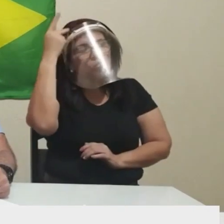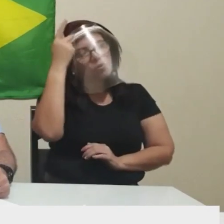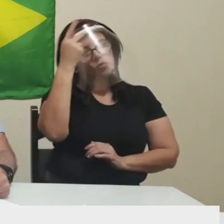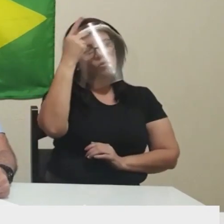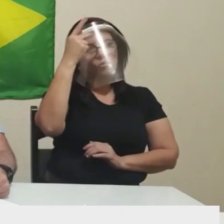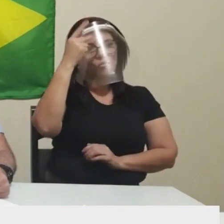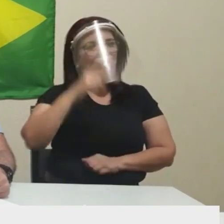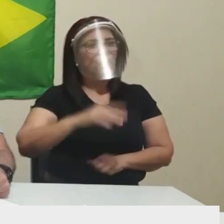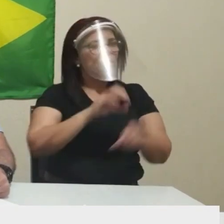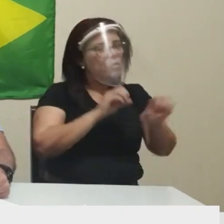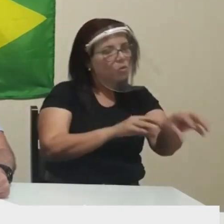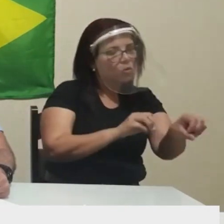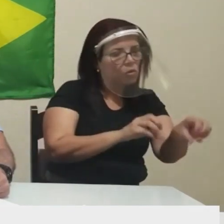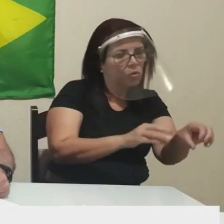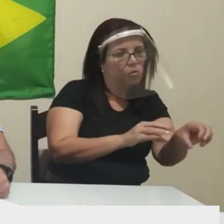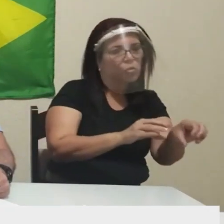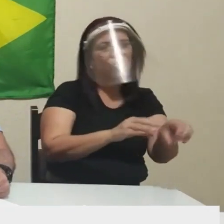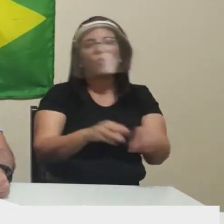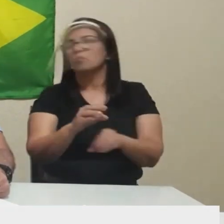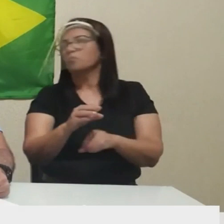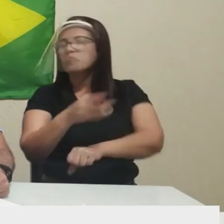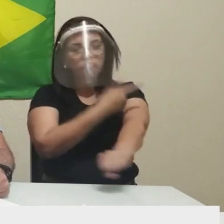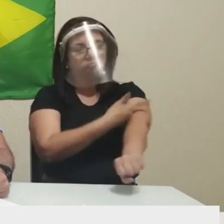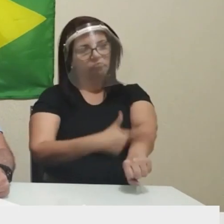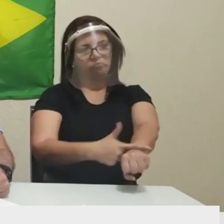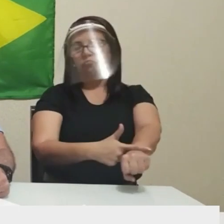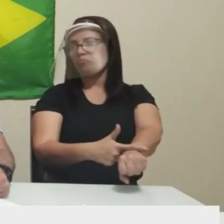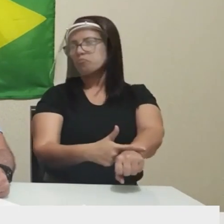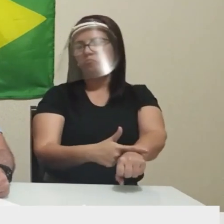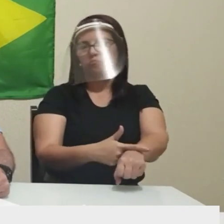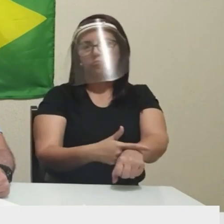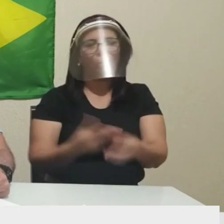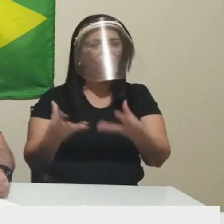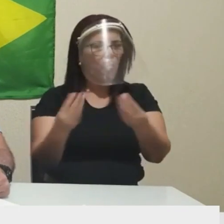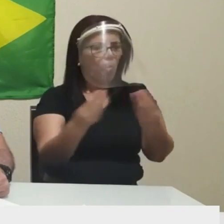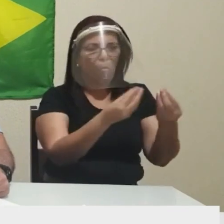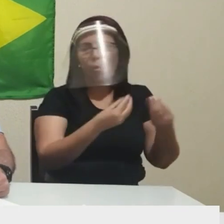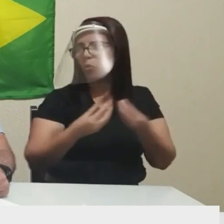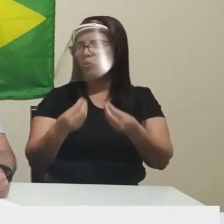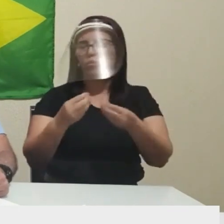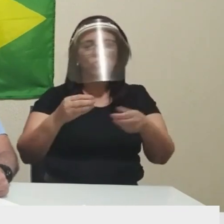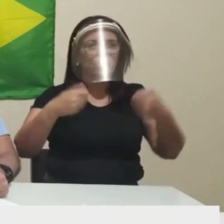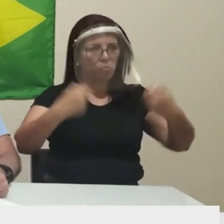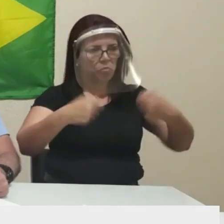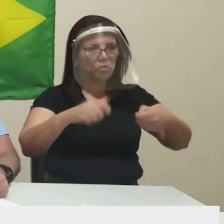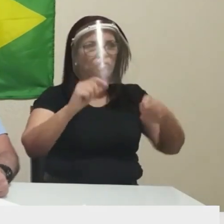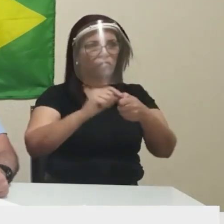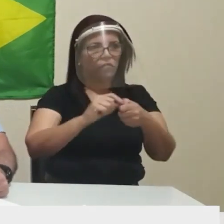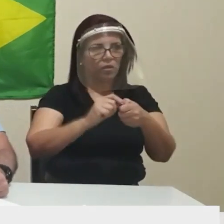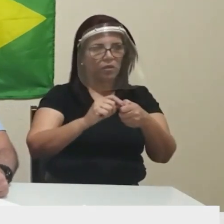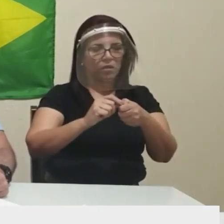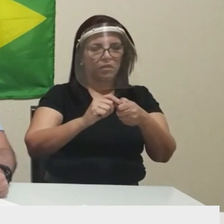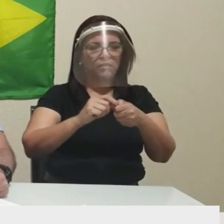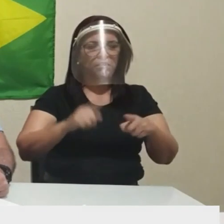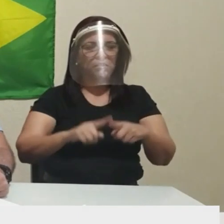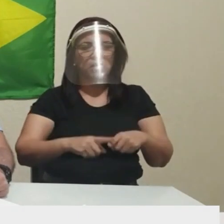prevenir, educar e orientar. Tem muita coisa a ser feita, eu não sou dono da verdade, nem quer dizer o que passa por mim, pela minha